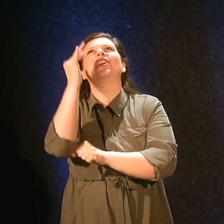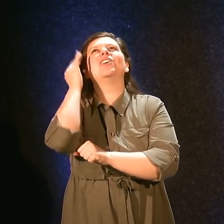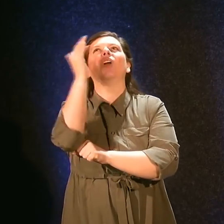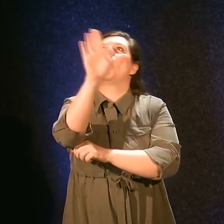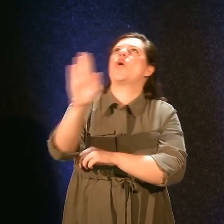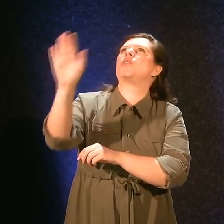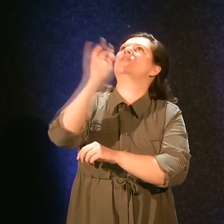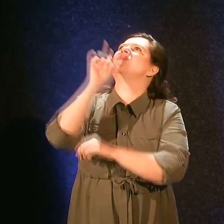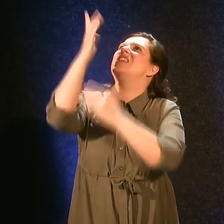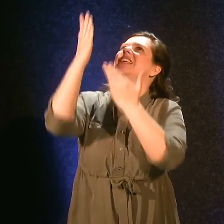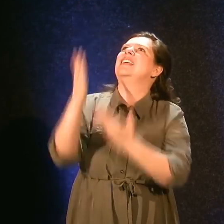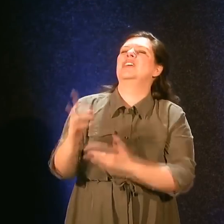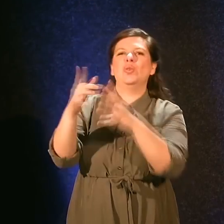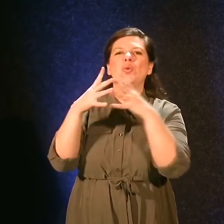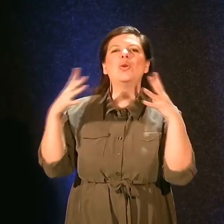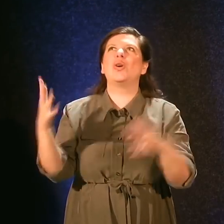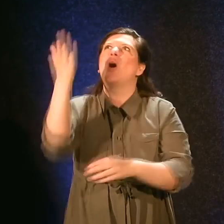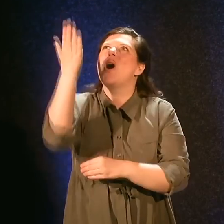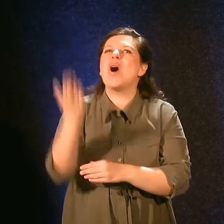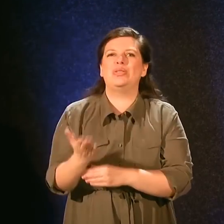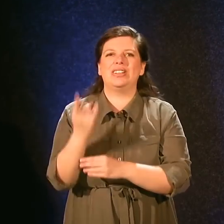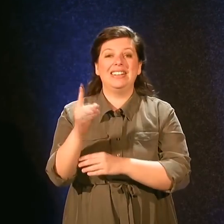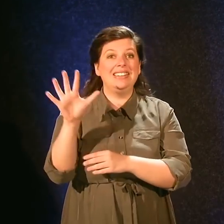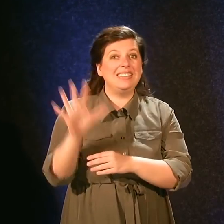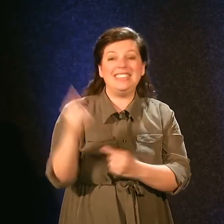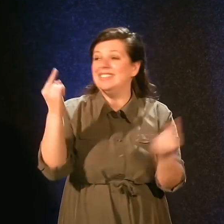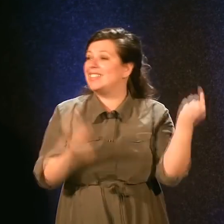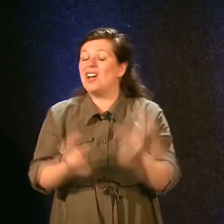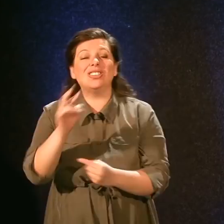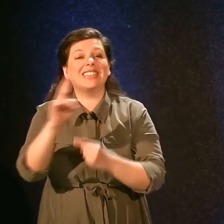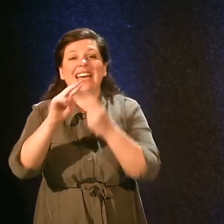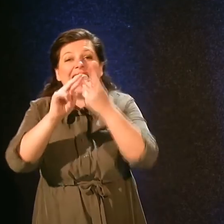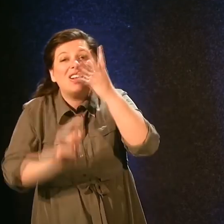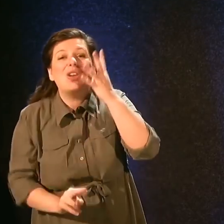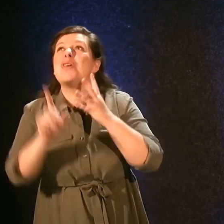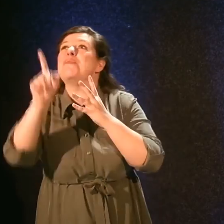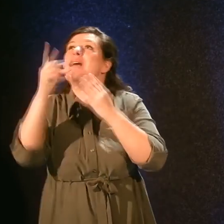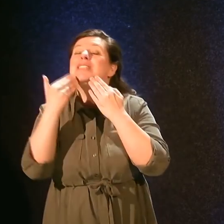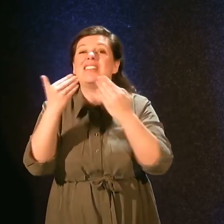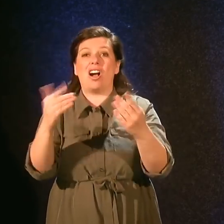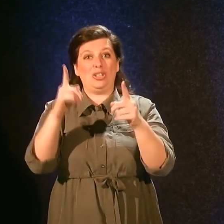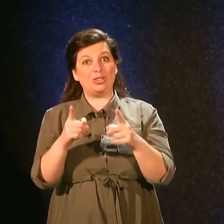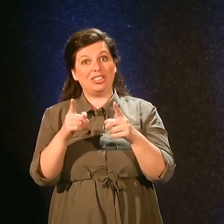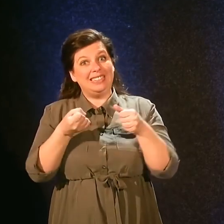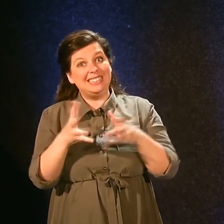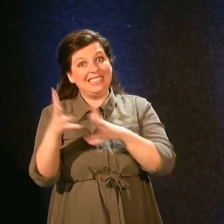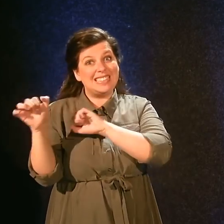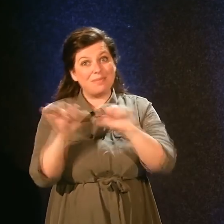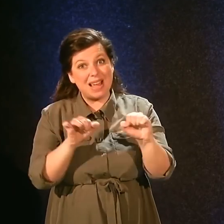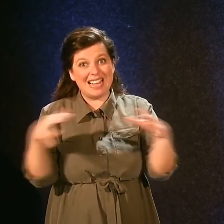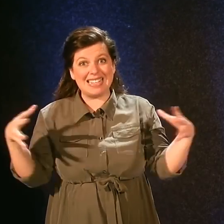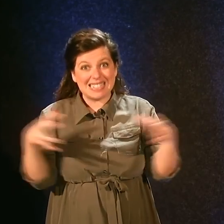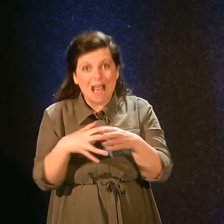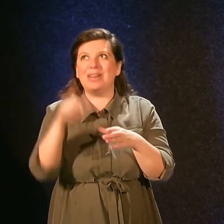is, hoe groot Hij is. Er zijn wel 10.000 redenen voor dankbaarheid. Dus zing met ons mee, laten we samen